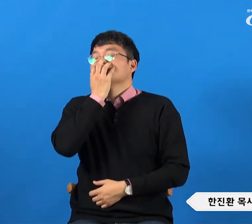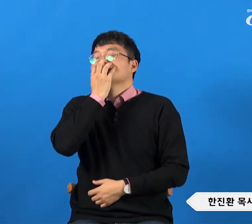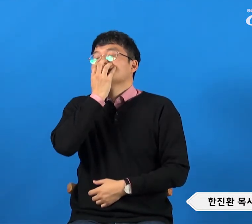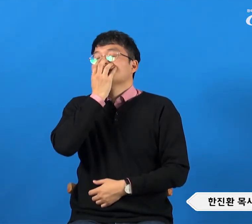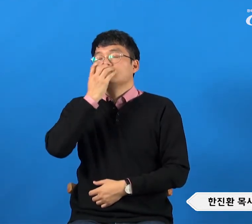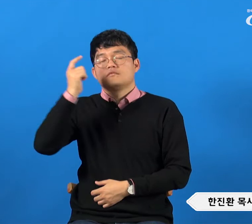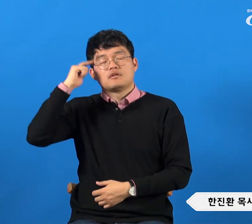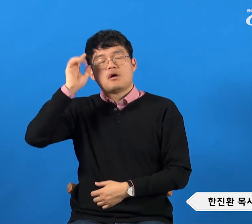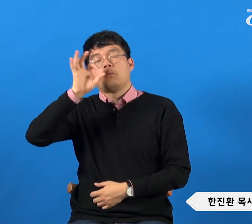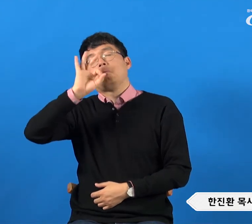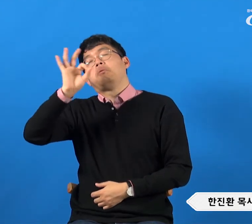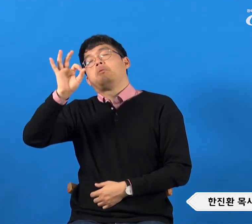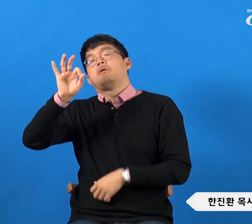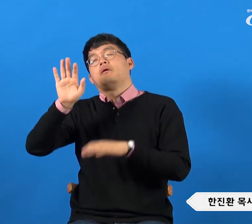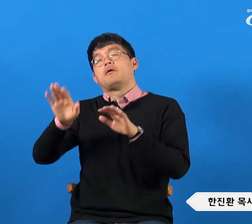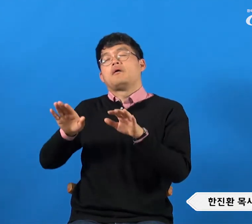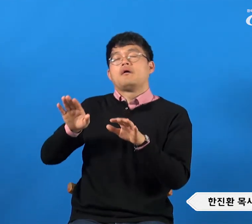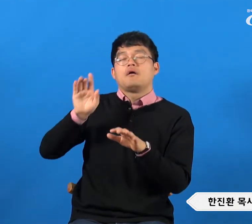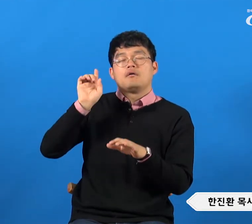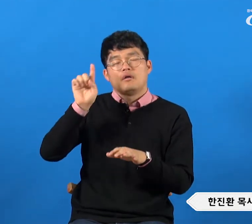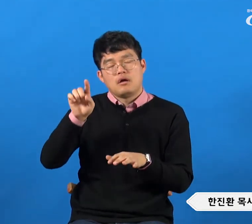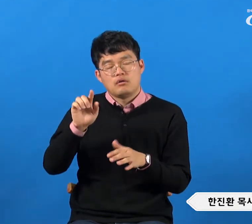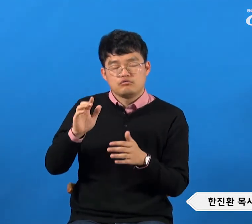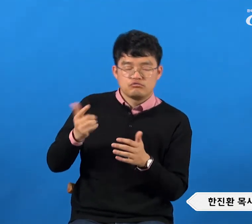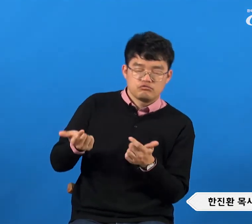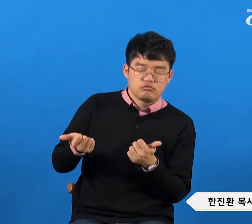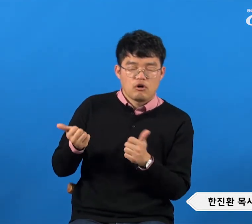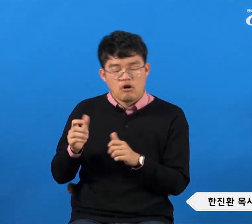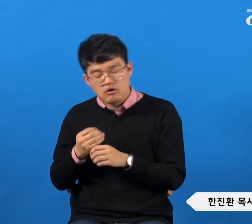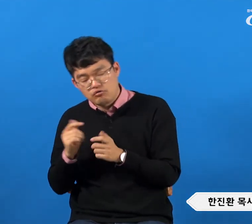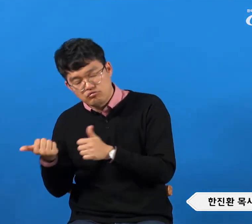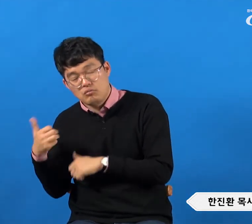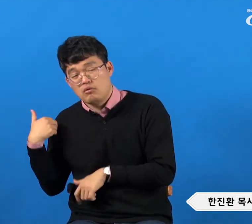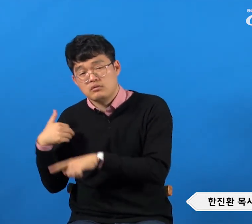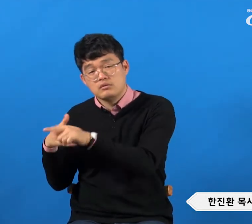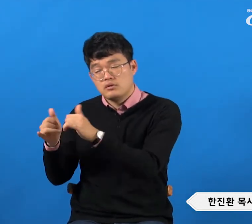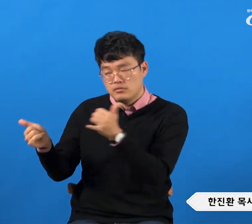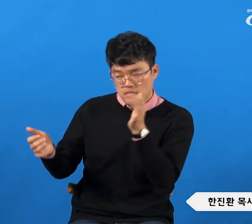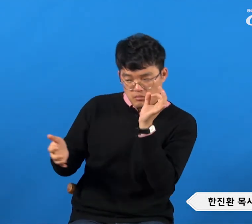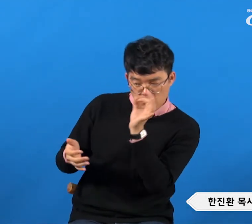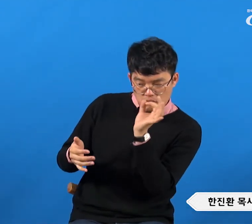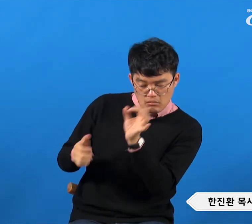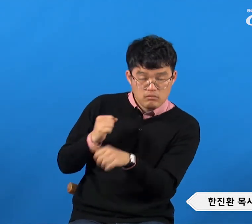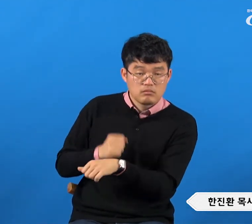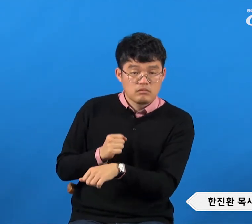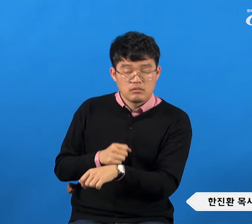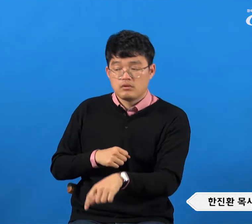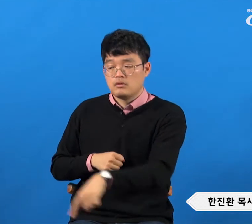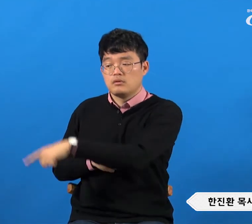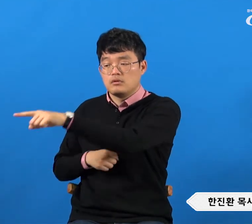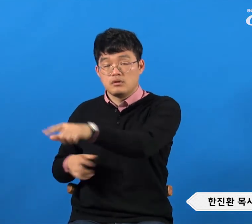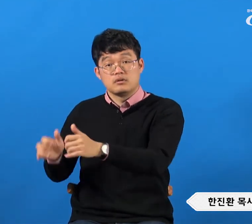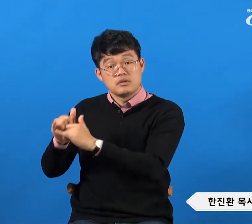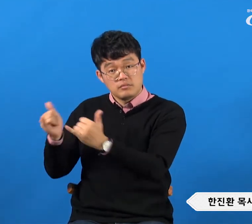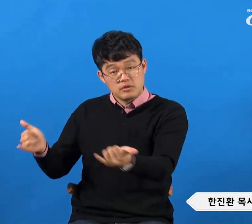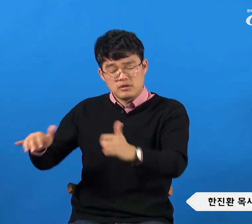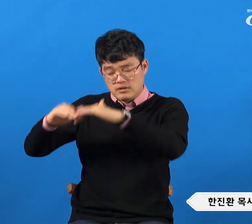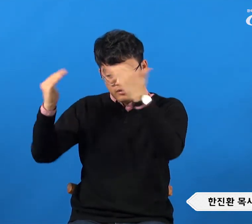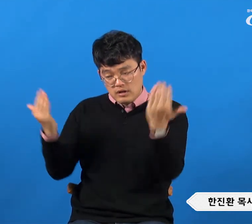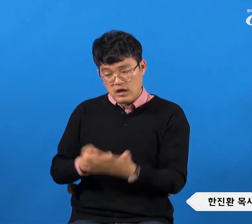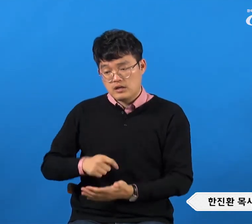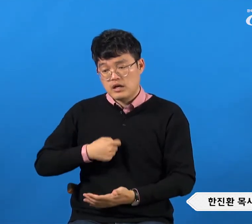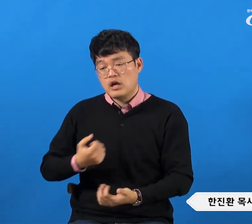그냥 의식불명이 되어서 오늘 내일 하고 있는 사람들 한번 보십시오. 그 사람들 다